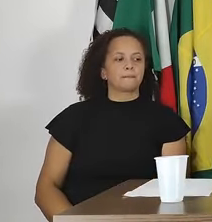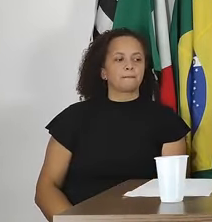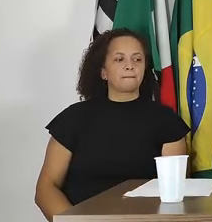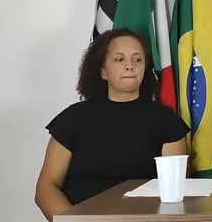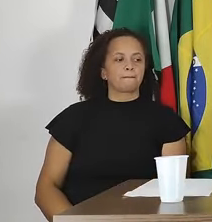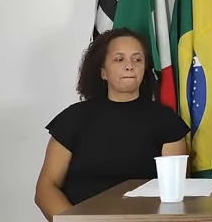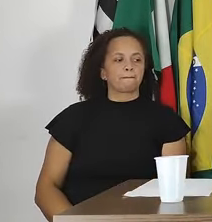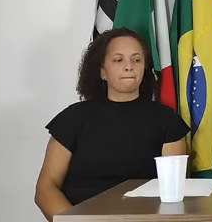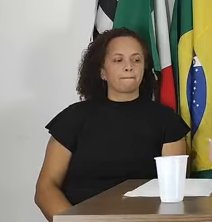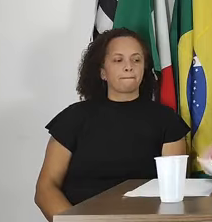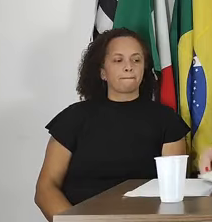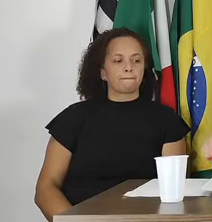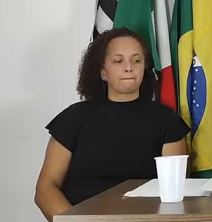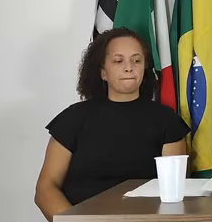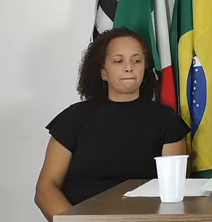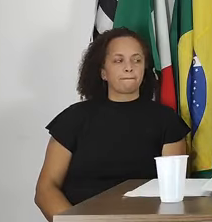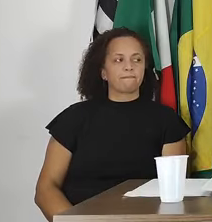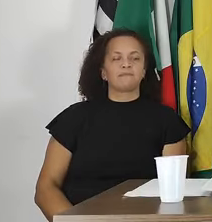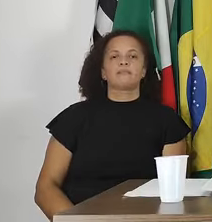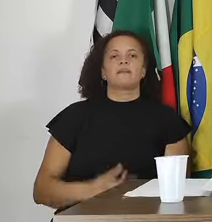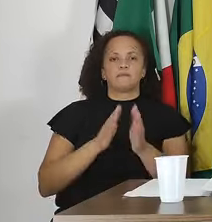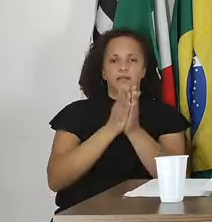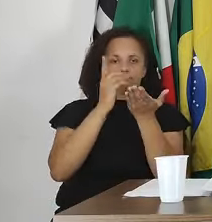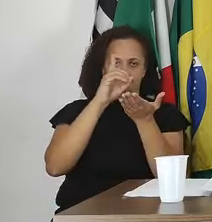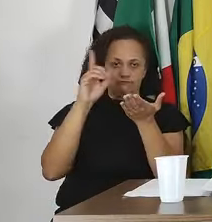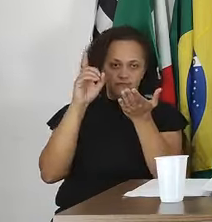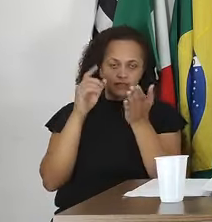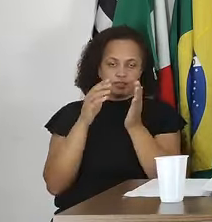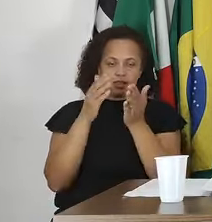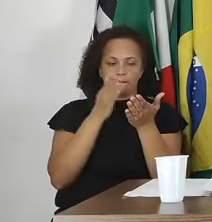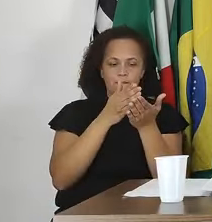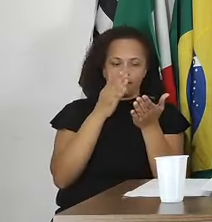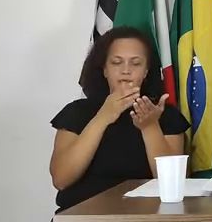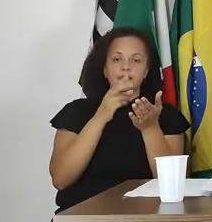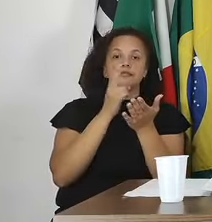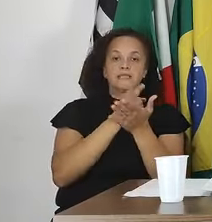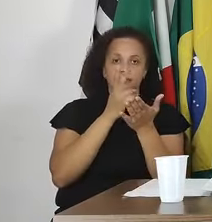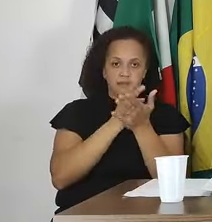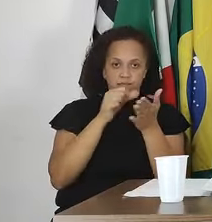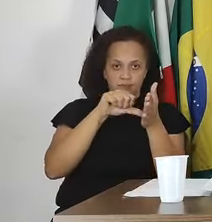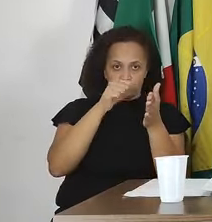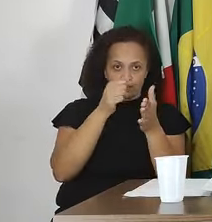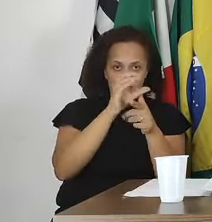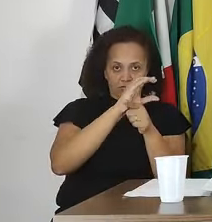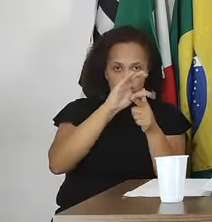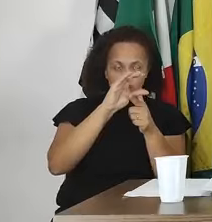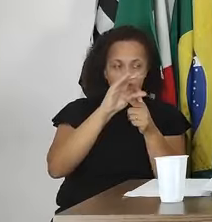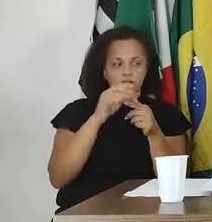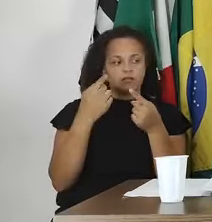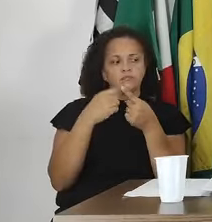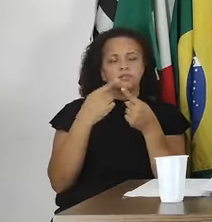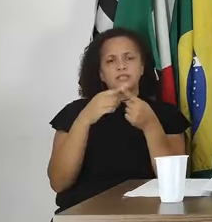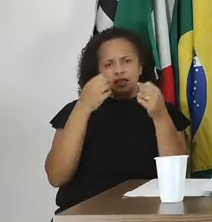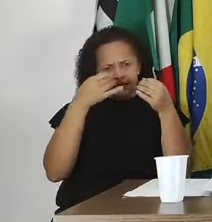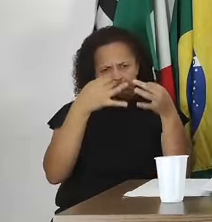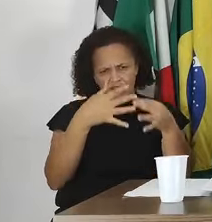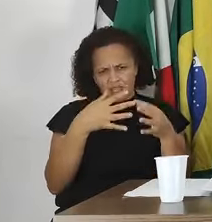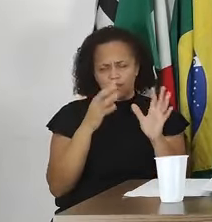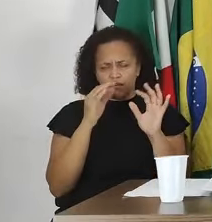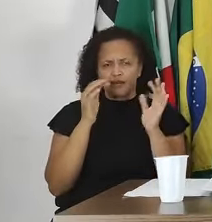esse capítulo aberto. Por quê? Porque a gente vai decorrer com ele até o final, tá? Então é